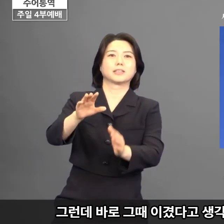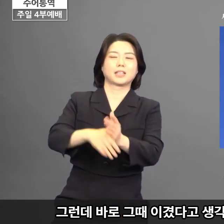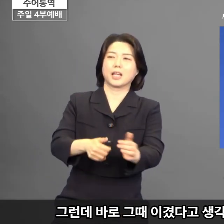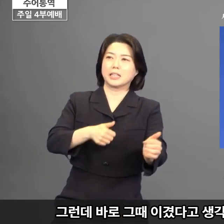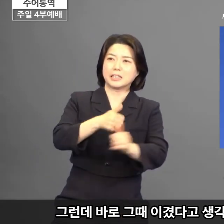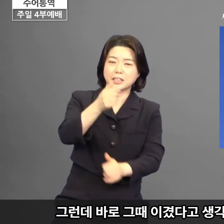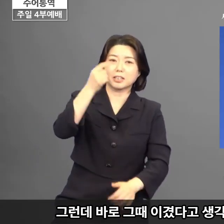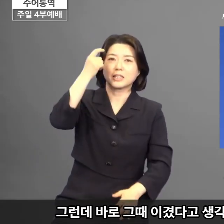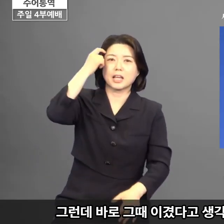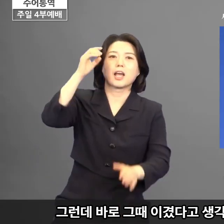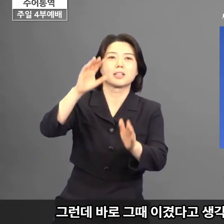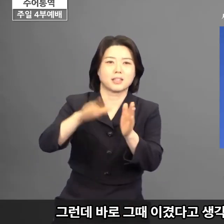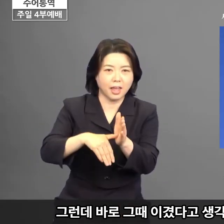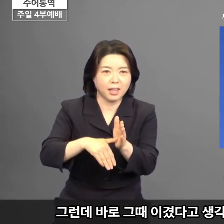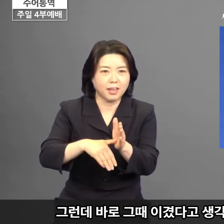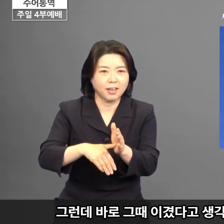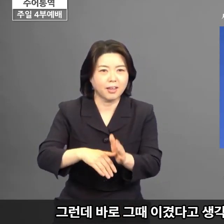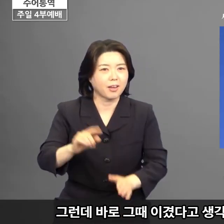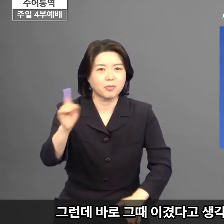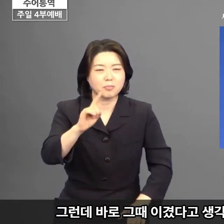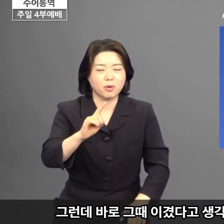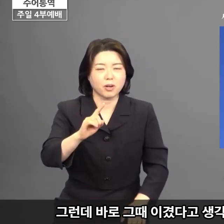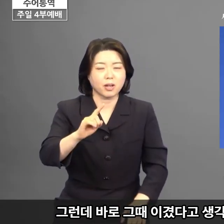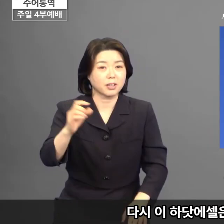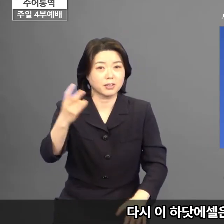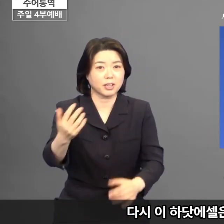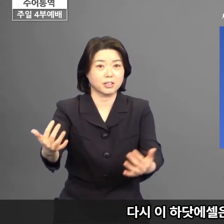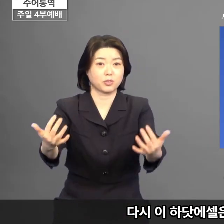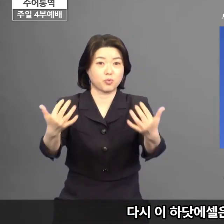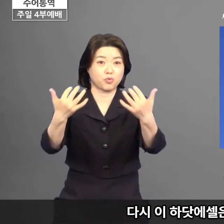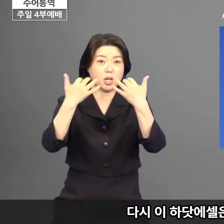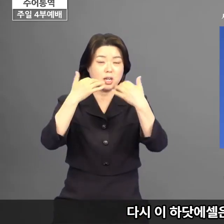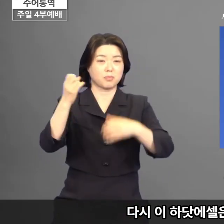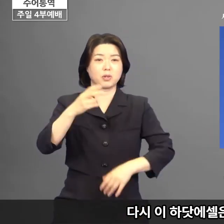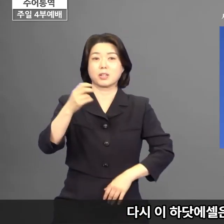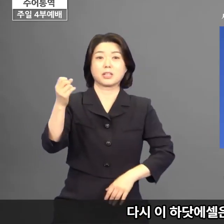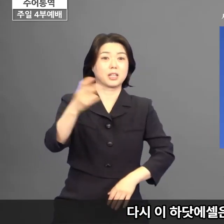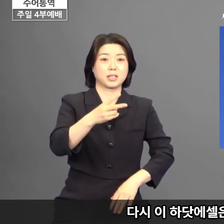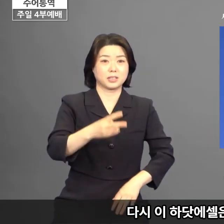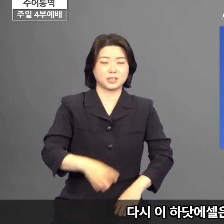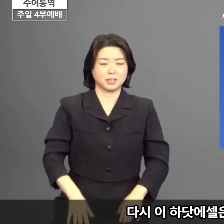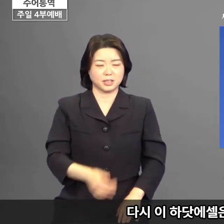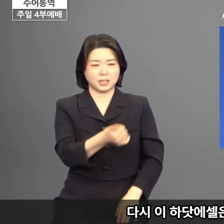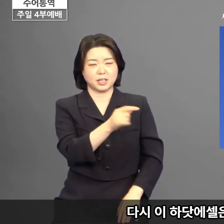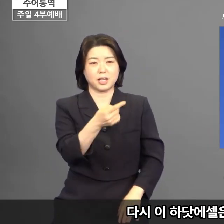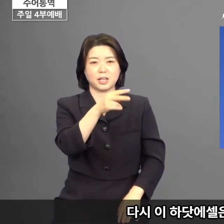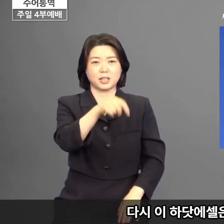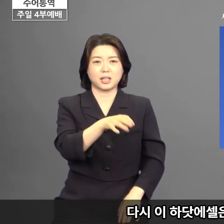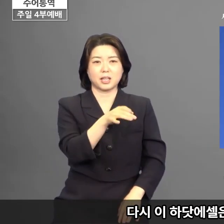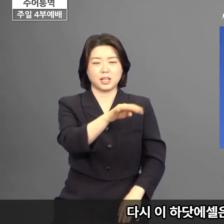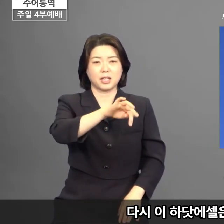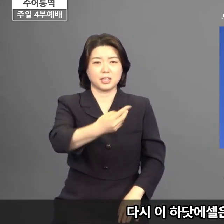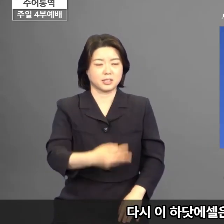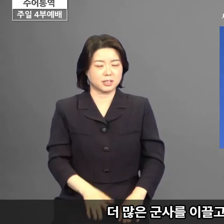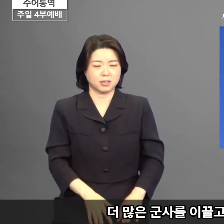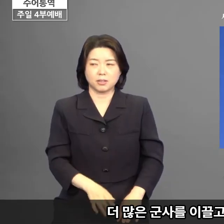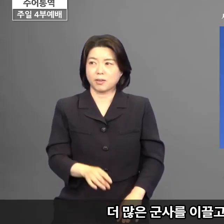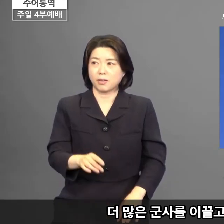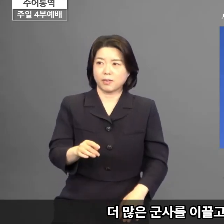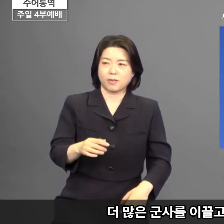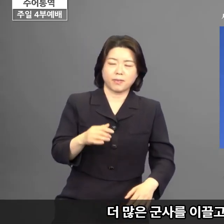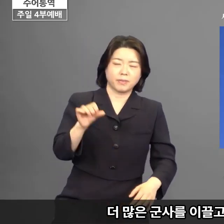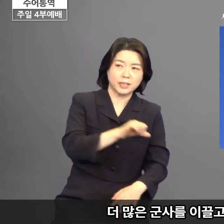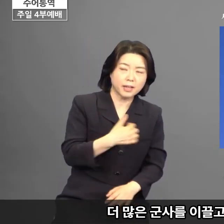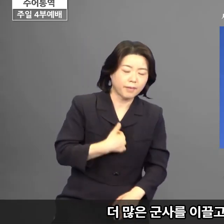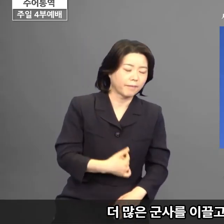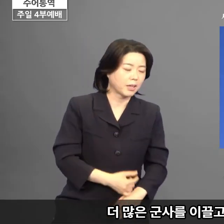이겼다라고 생각했을 때 뭐가 다시 몰려옵니까? 다시 이 하닷에셀은 전열을 정비하여 더